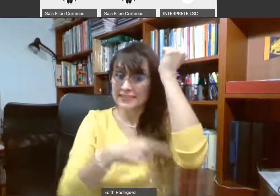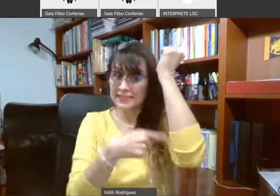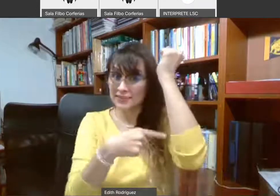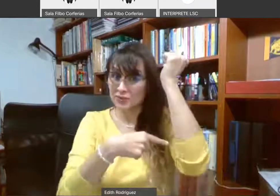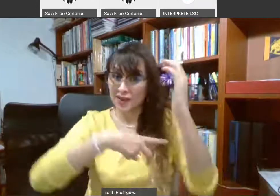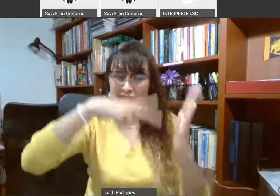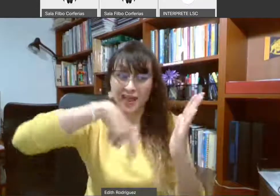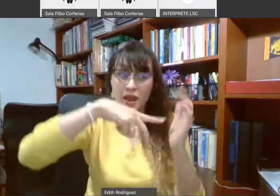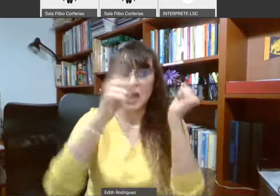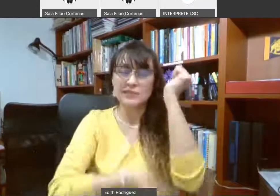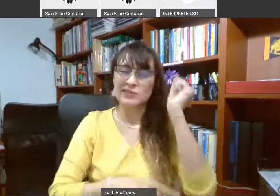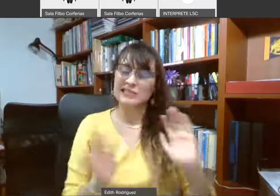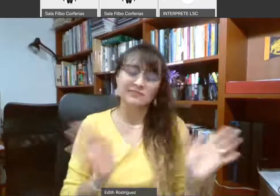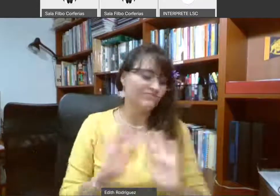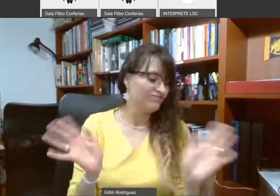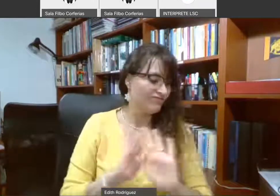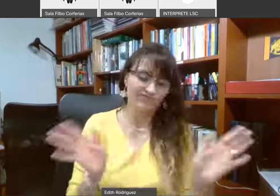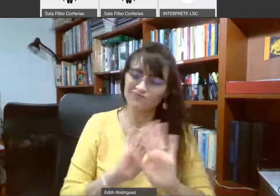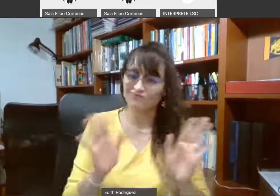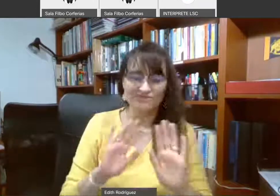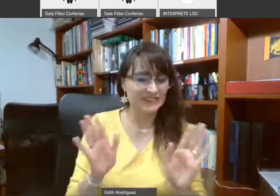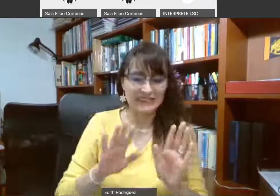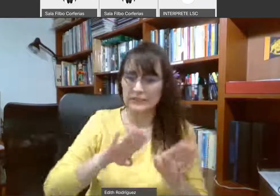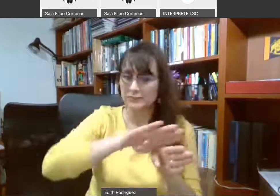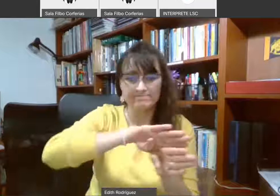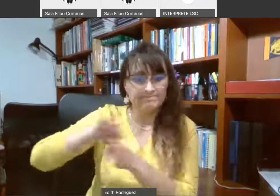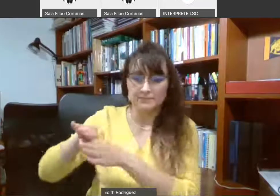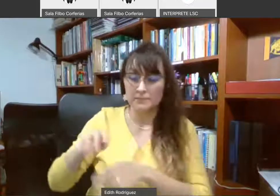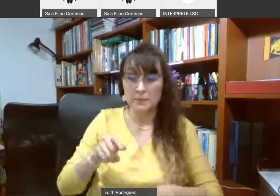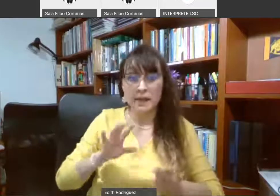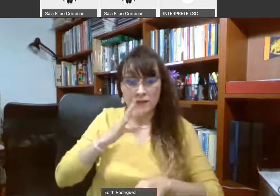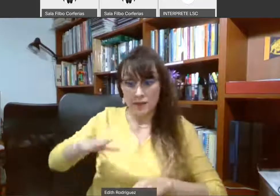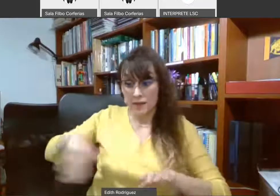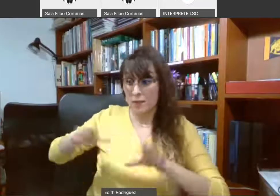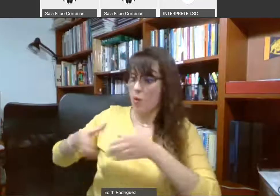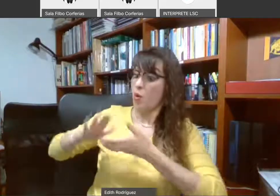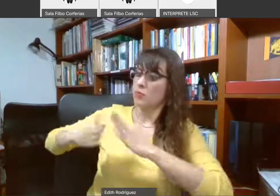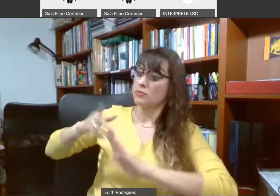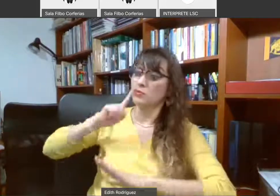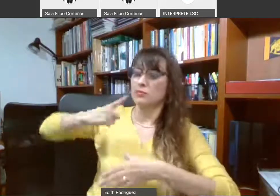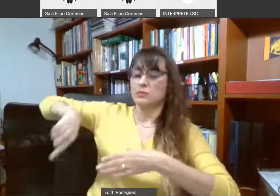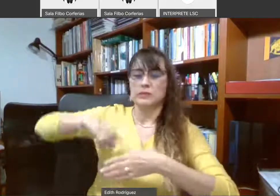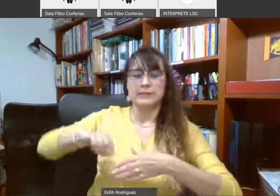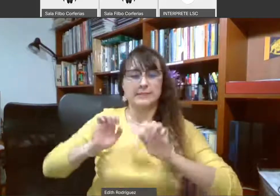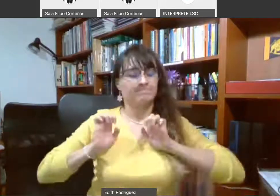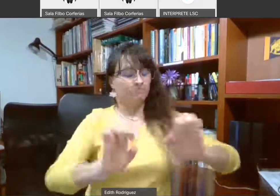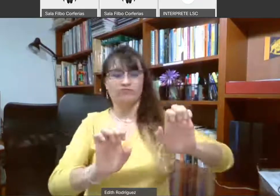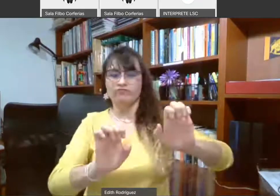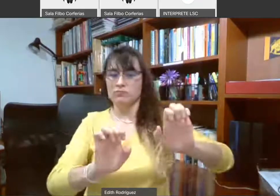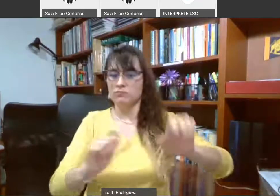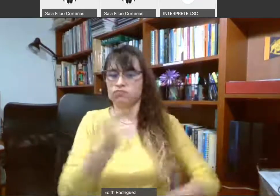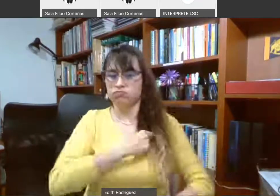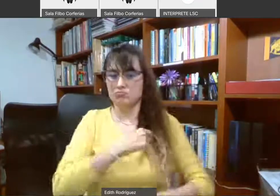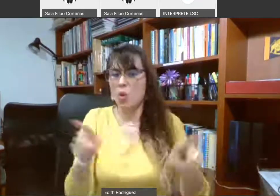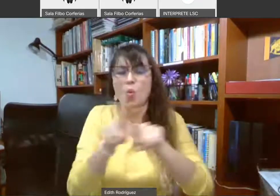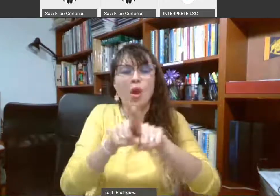Bueno, sí, realmente, pues... no se te puede ver la lectura como un castigo,